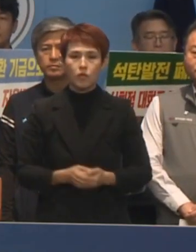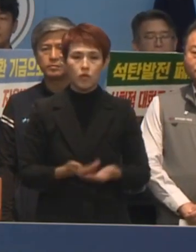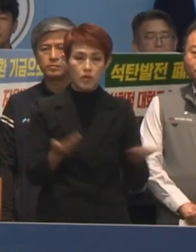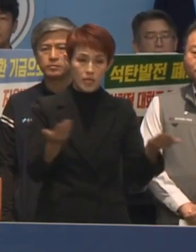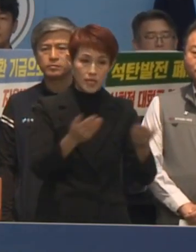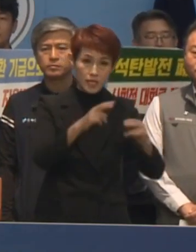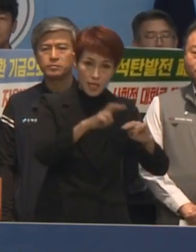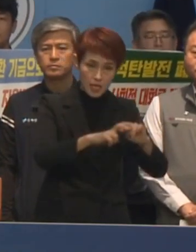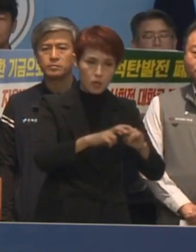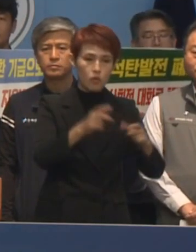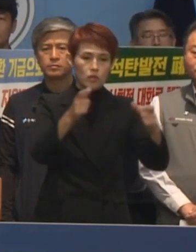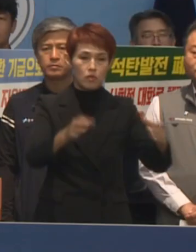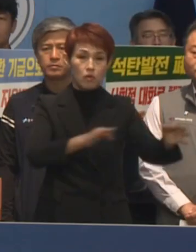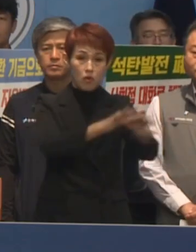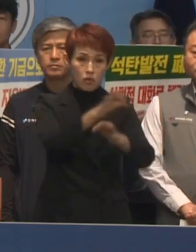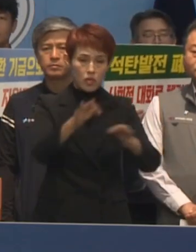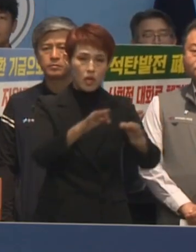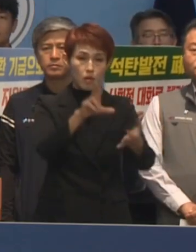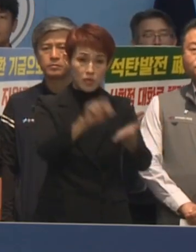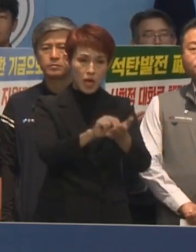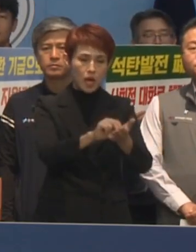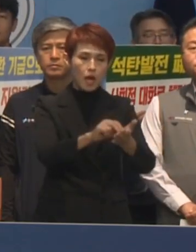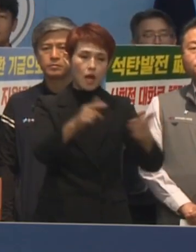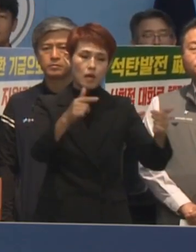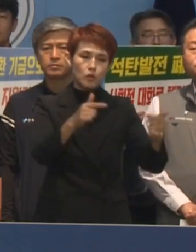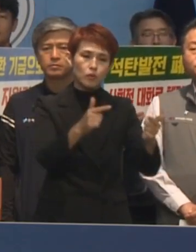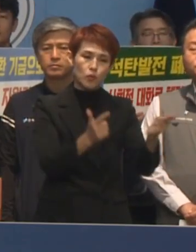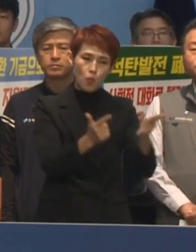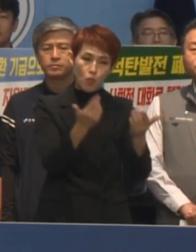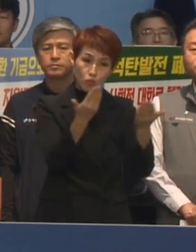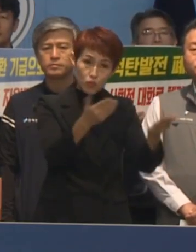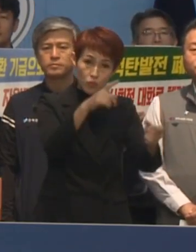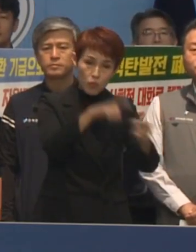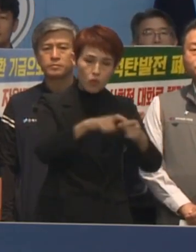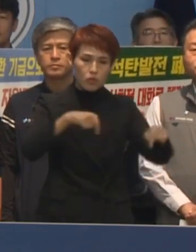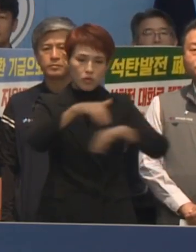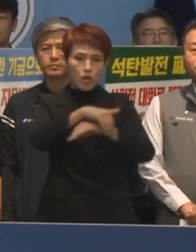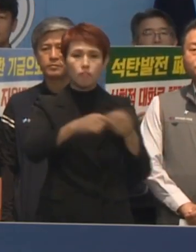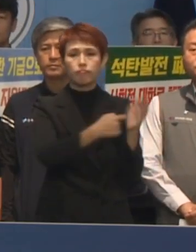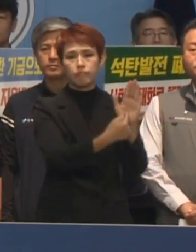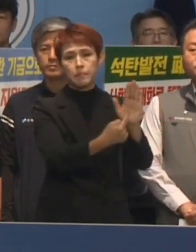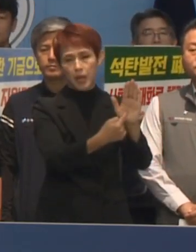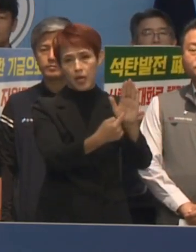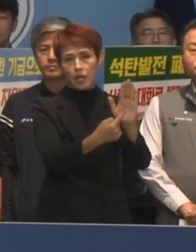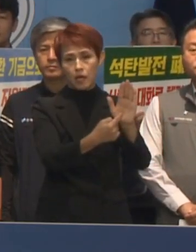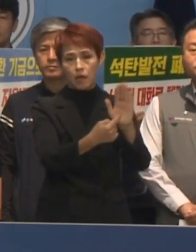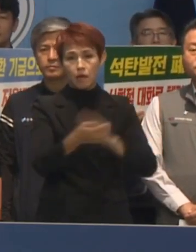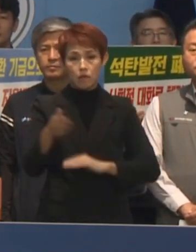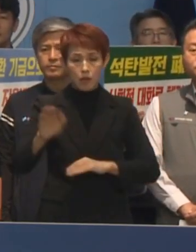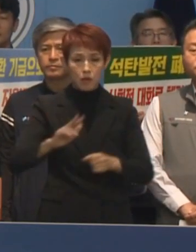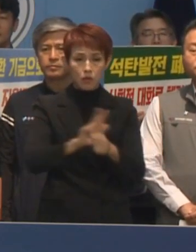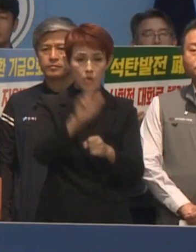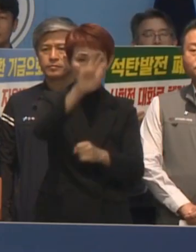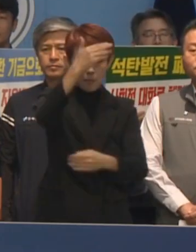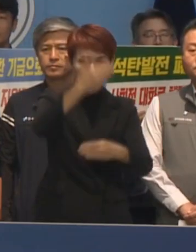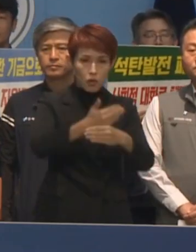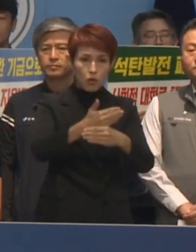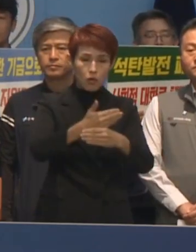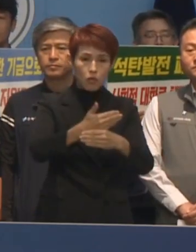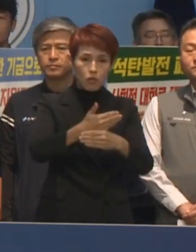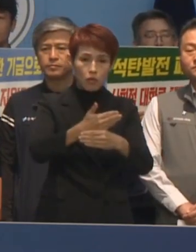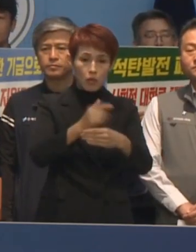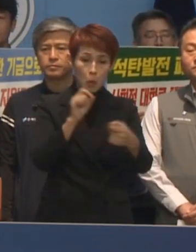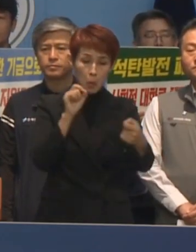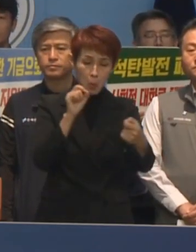일자리와 지역경제 문제 최소화를 위한 정책 방향을 제시한 바 있습니다. 그러나 석탄발전소 폐지를 1년도 안